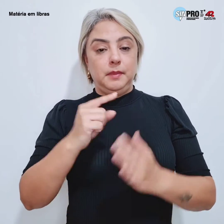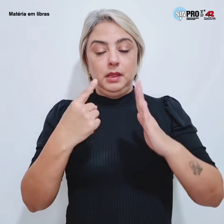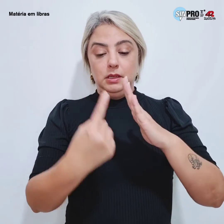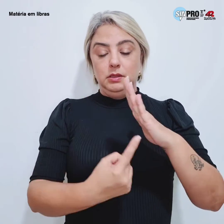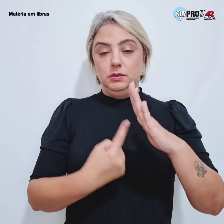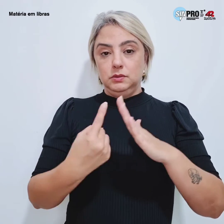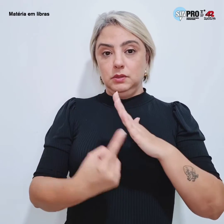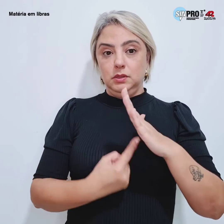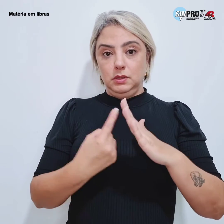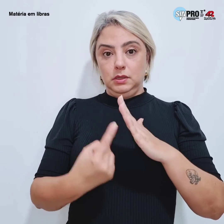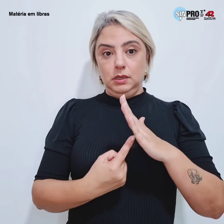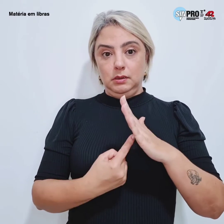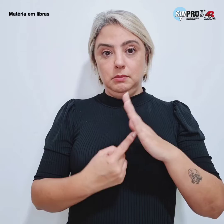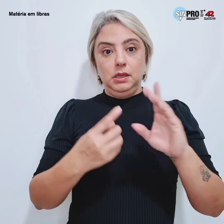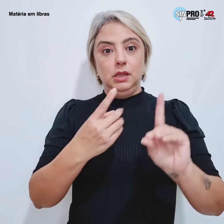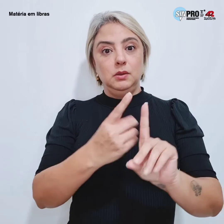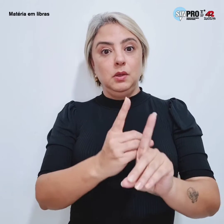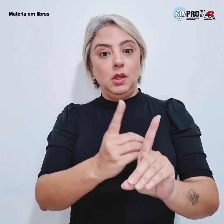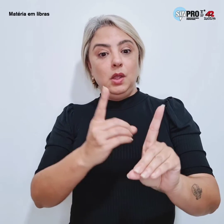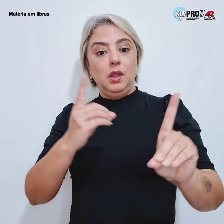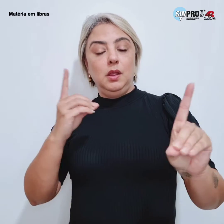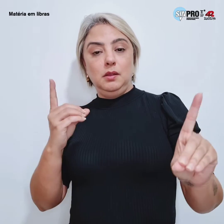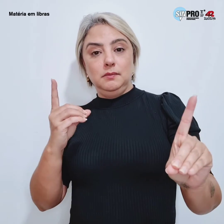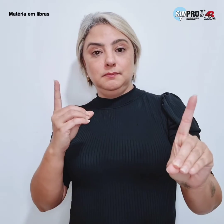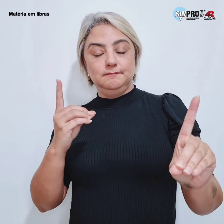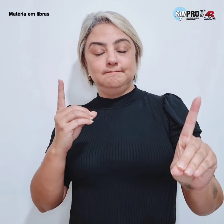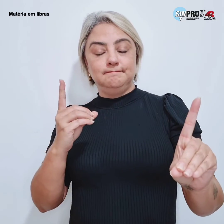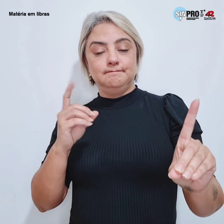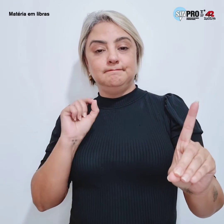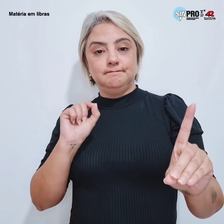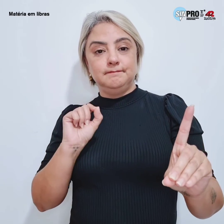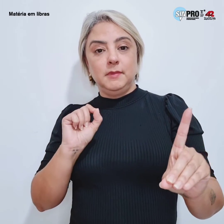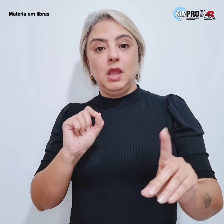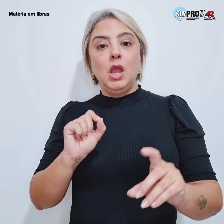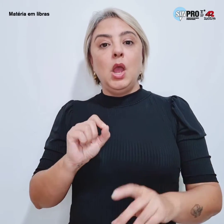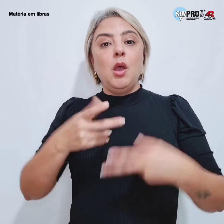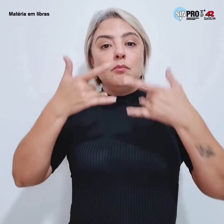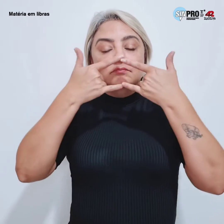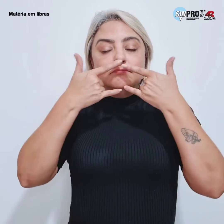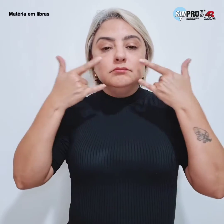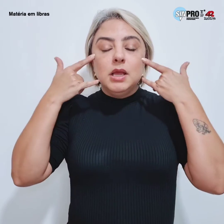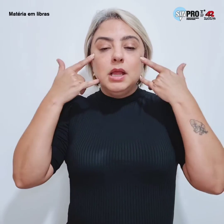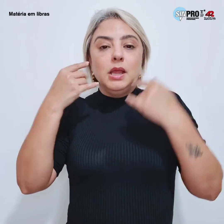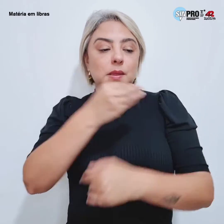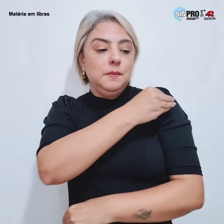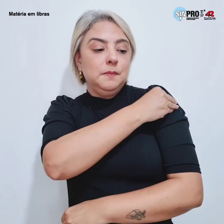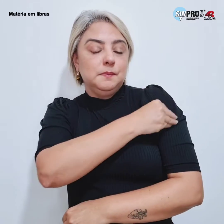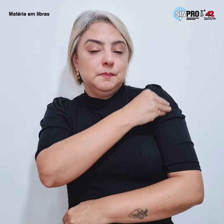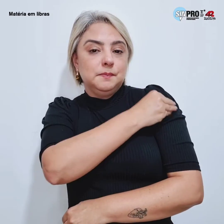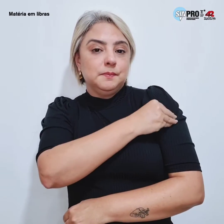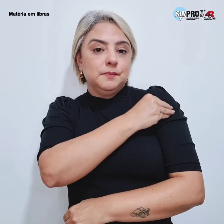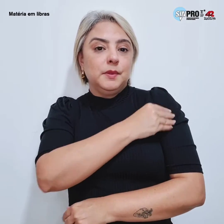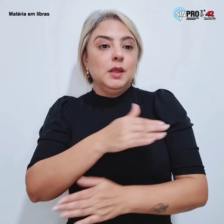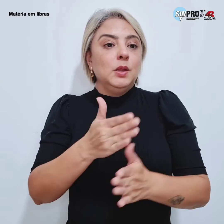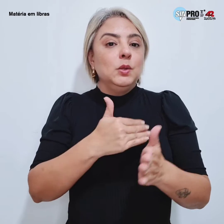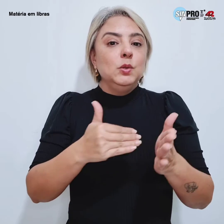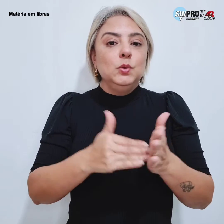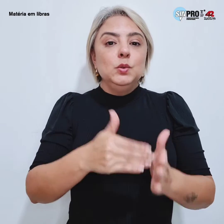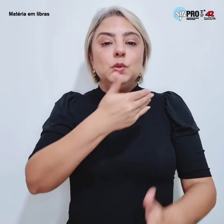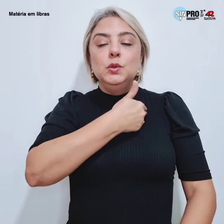Isolamento e distanciamentos sociais, uso de máscara e álcool em gel, tudo que o governo federal